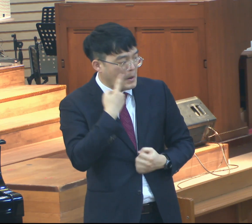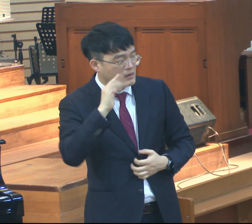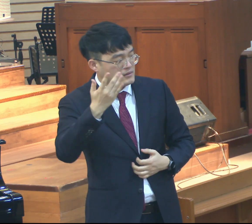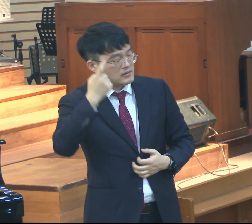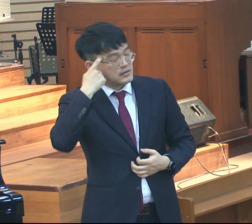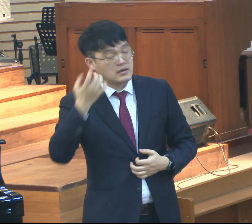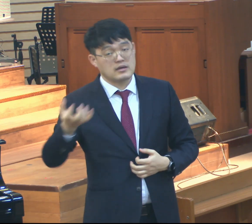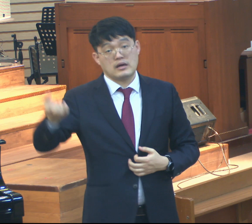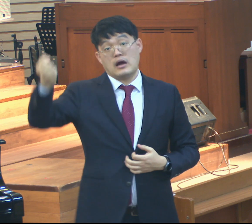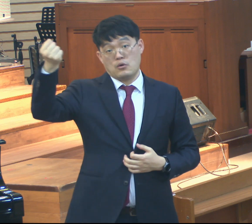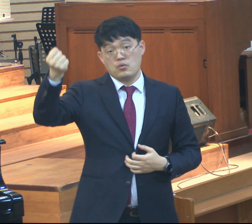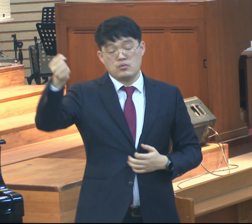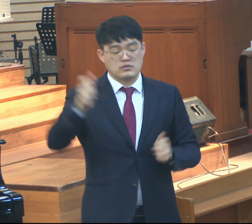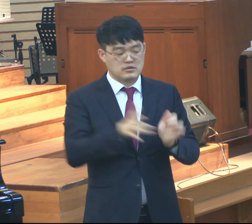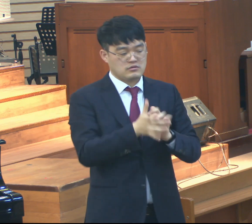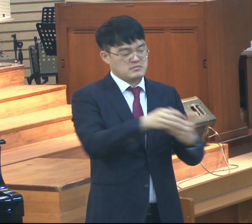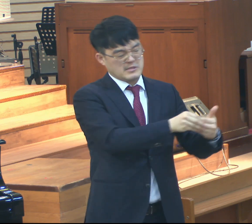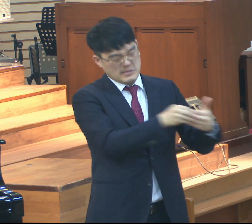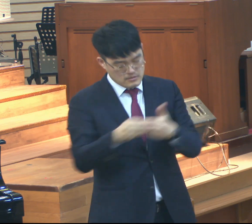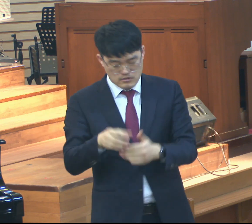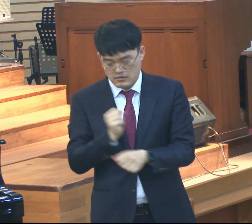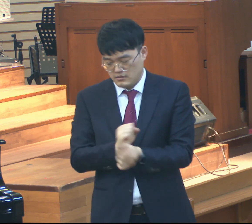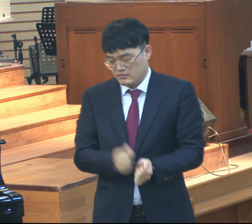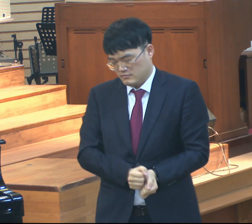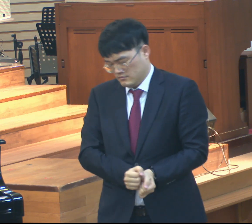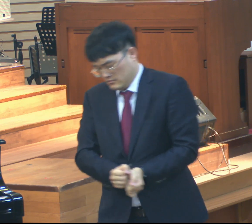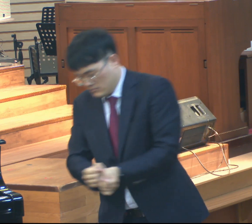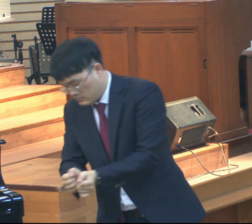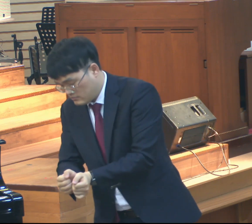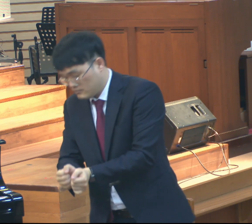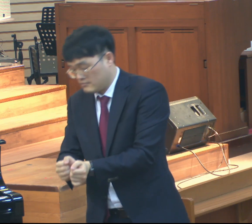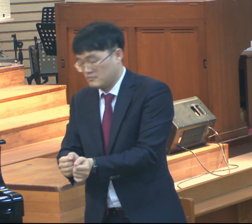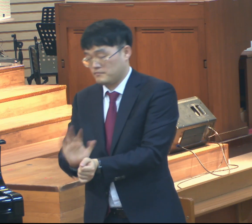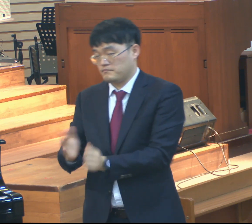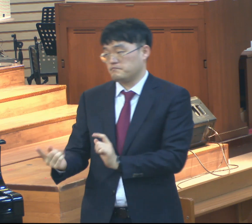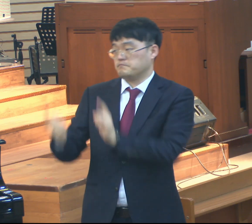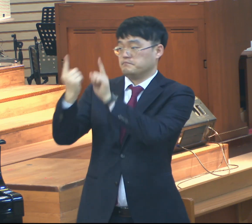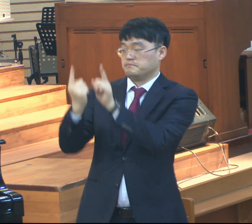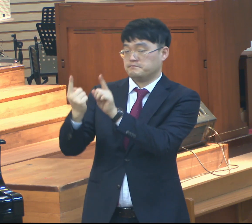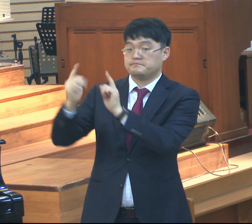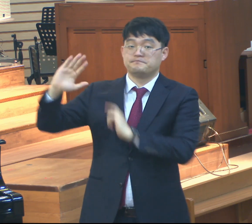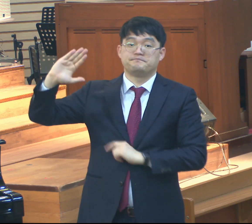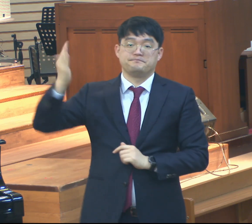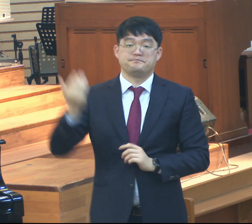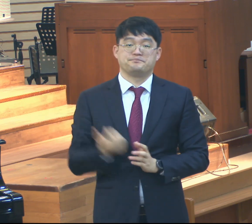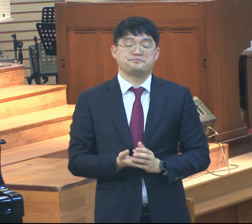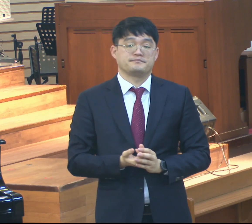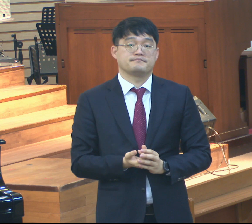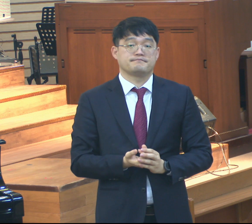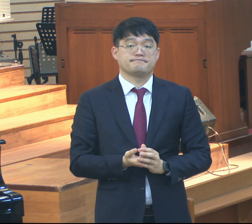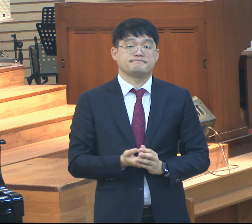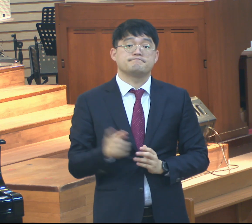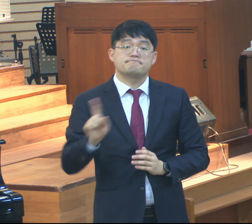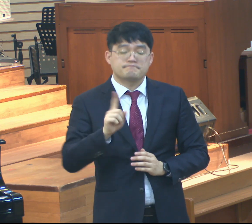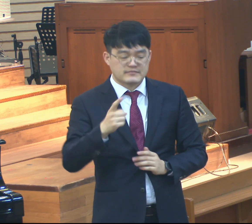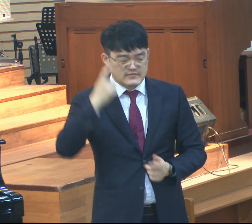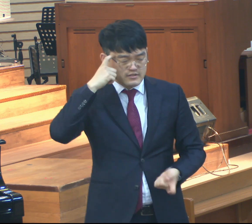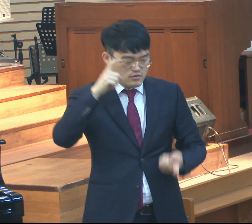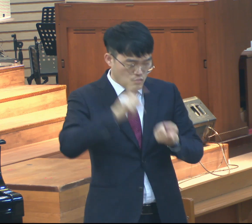했고 예수님은 안나스 앞에 끌려오게 된 것이죠. 그는 어떤 관심이 있어서